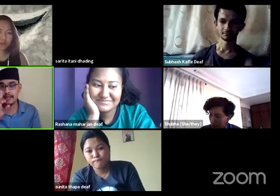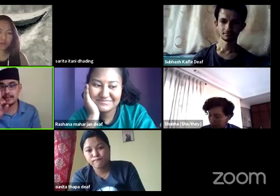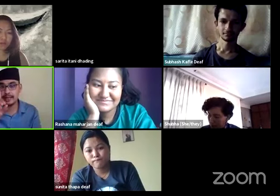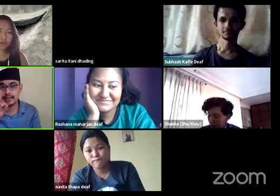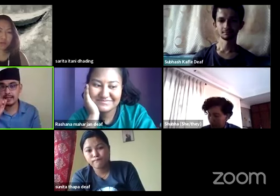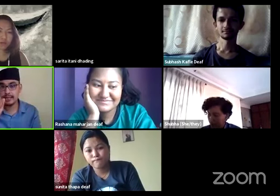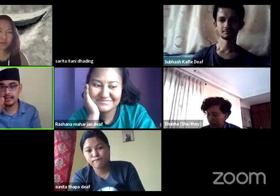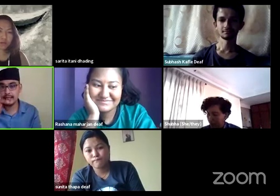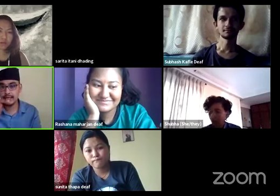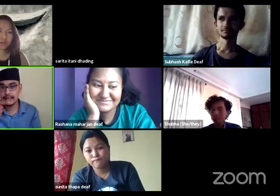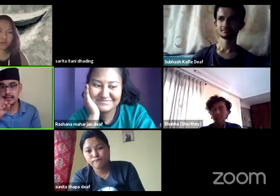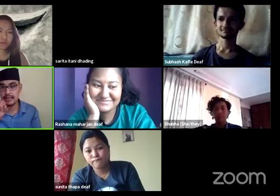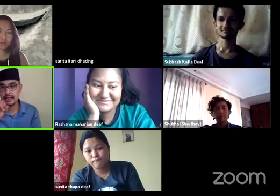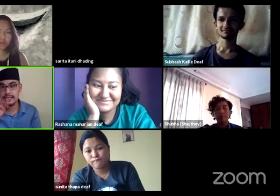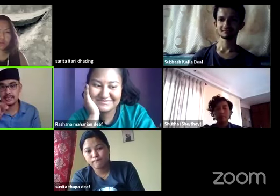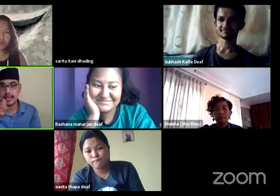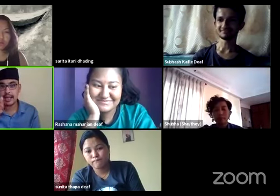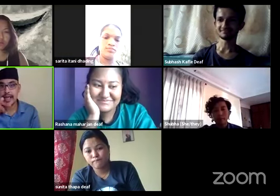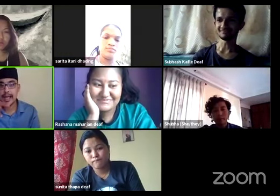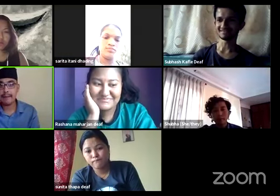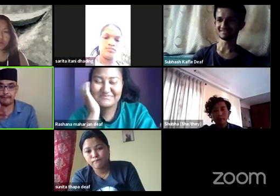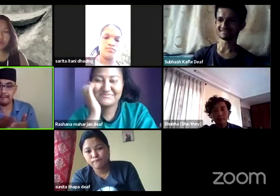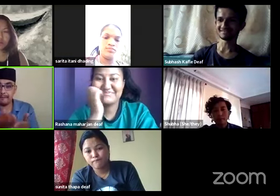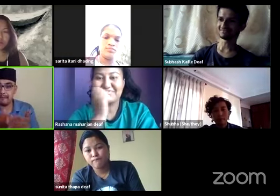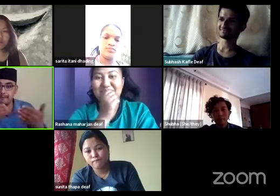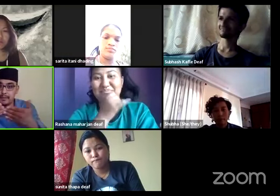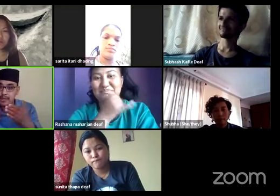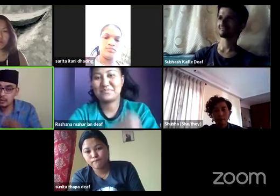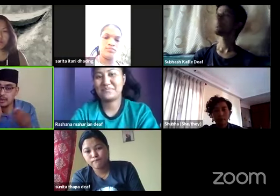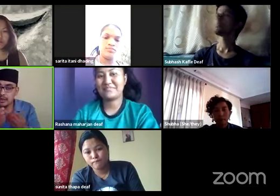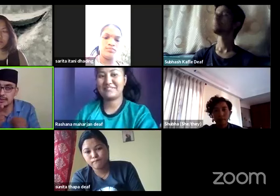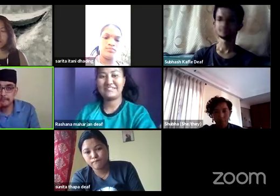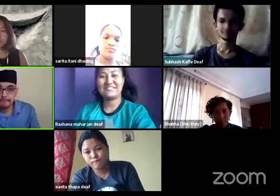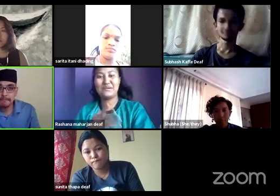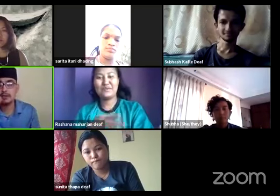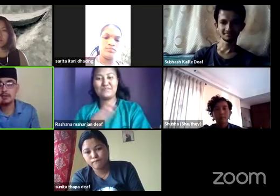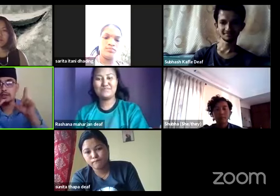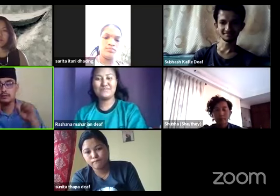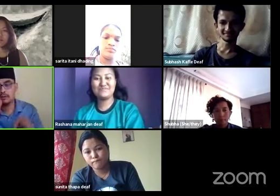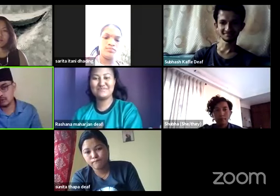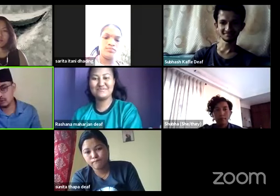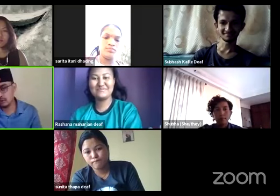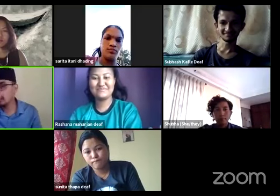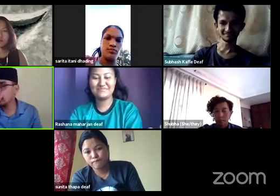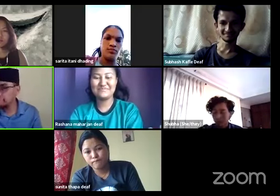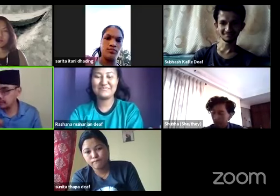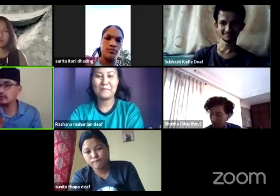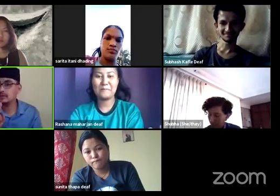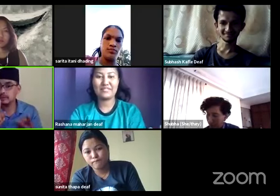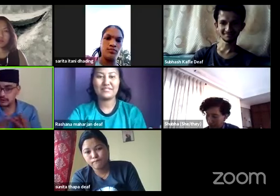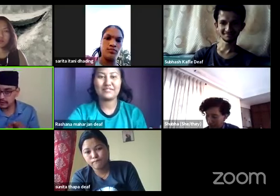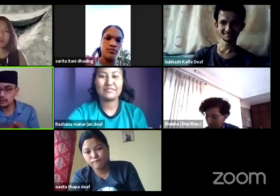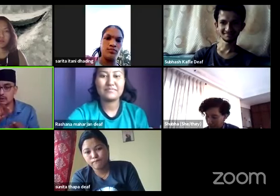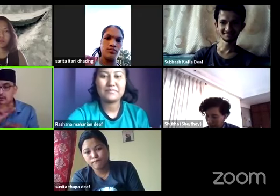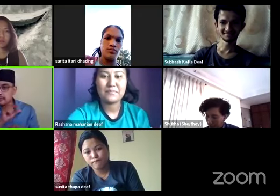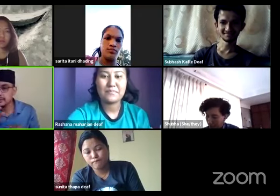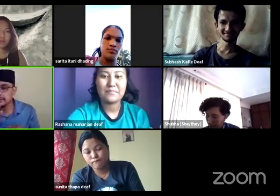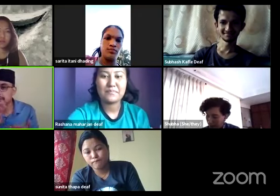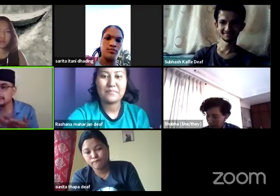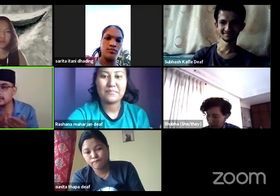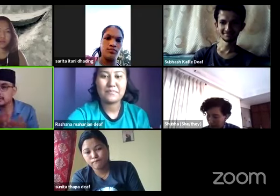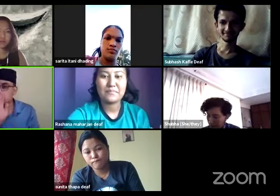त्यसमा उहाँहरूको एक्सेस पुग्नुभन्दा अगाडि त उहाँहरूमा अवेर त हुनु पऱ्यो नि या इन्फर्म त हुनु पऱ्यो नि त्यसको बारेमा त्यो लेभल चाहिँ कतिसम्म